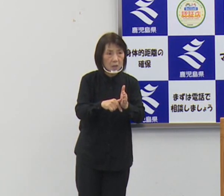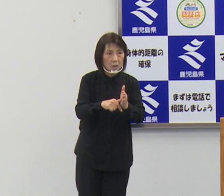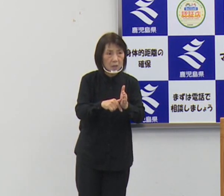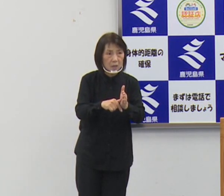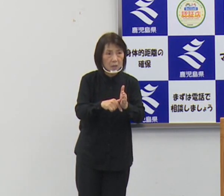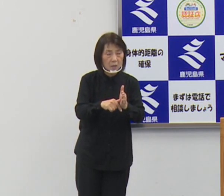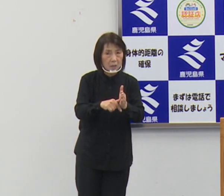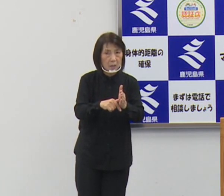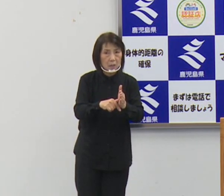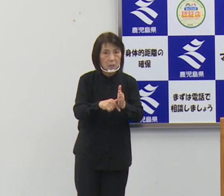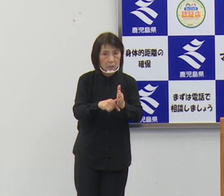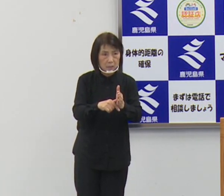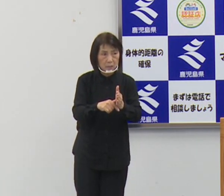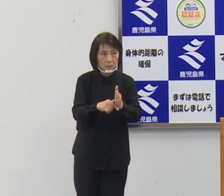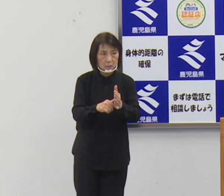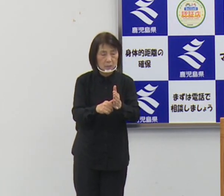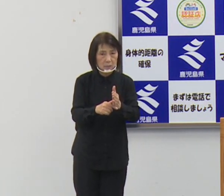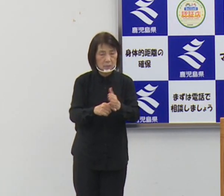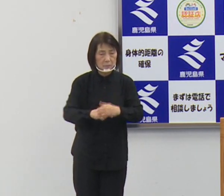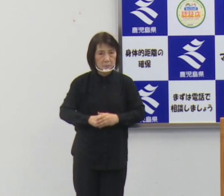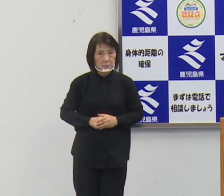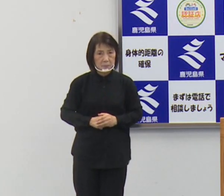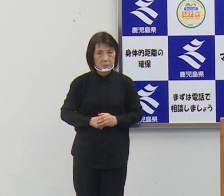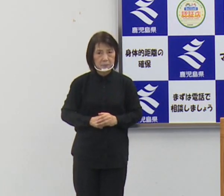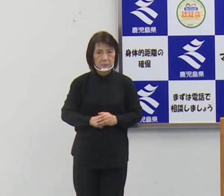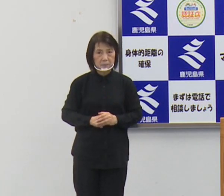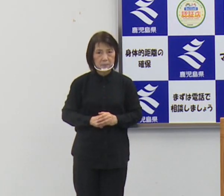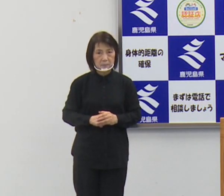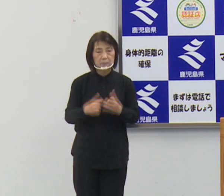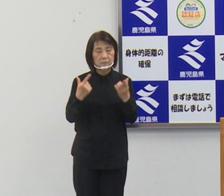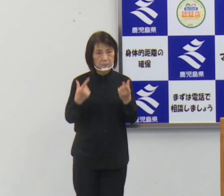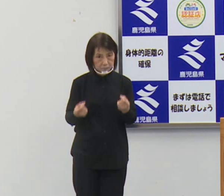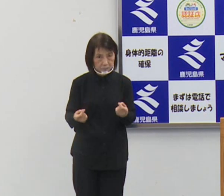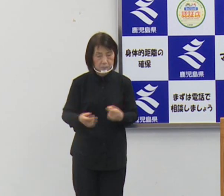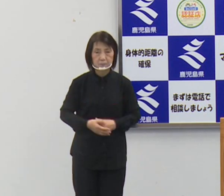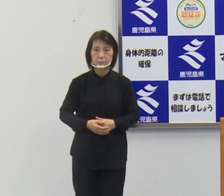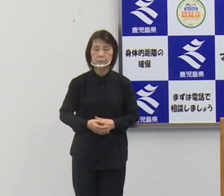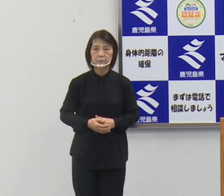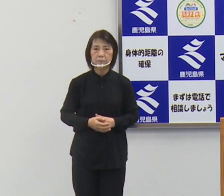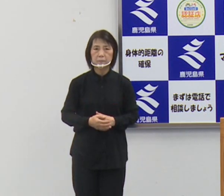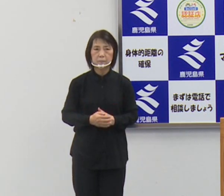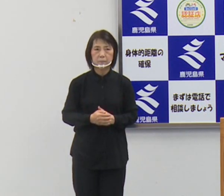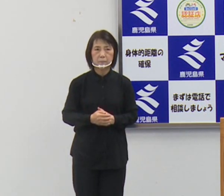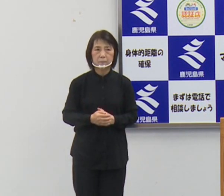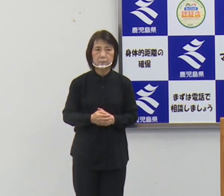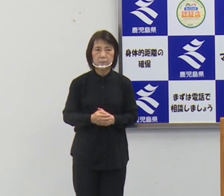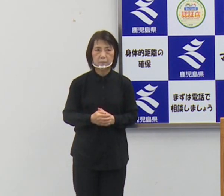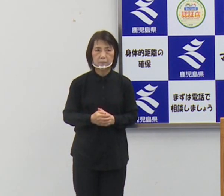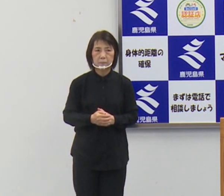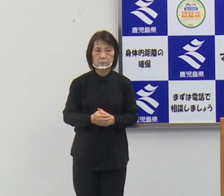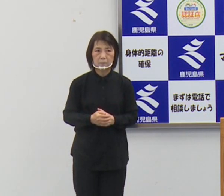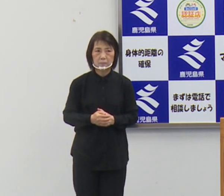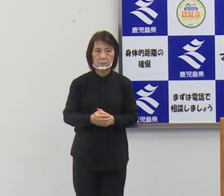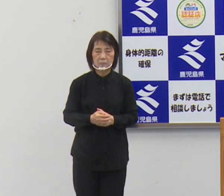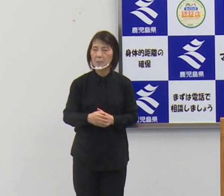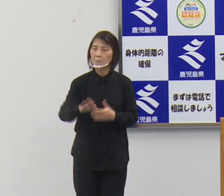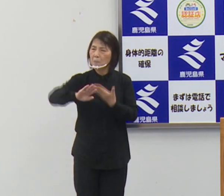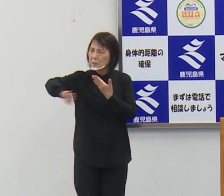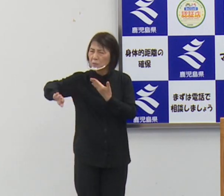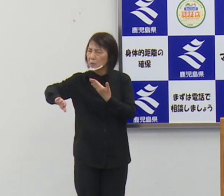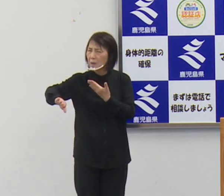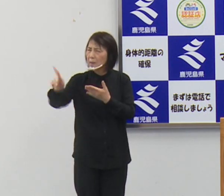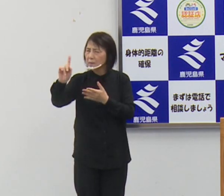な知見のもとに政府の方がそう言われてますので、それはなかなか違うことをするっていうの